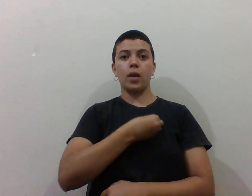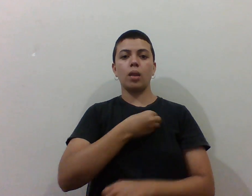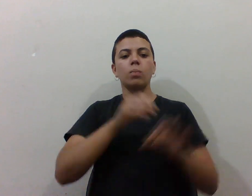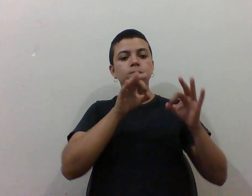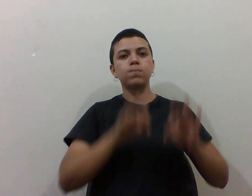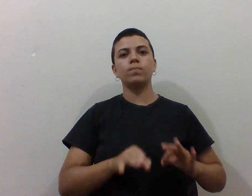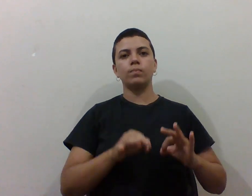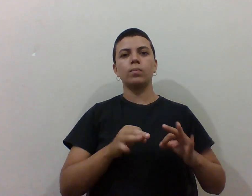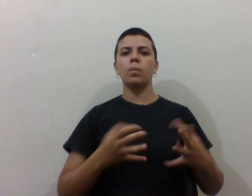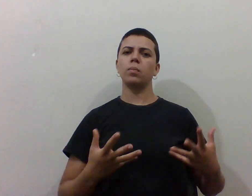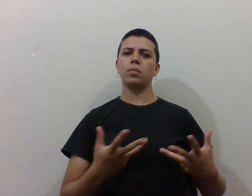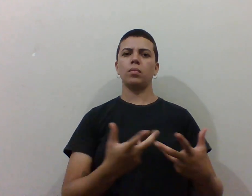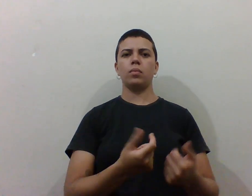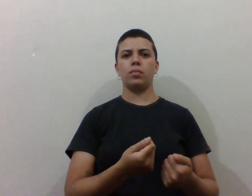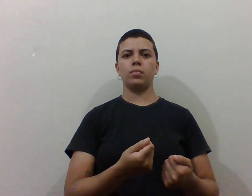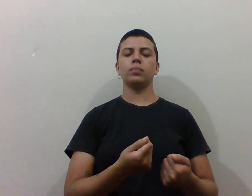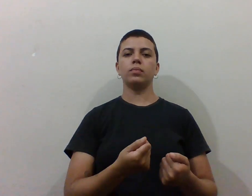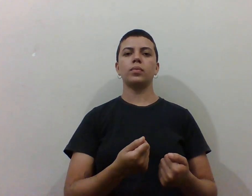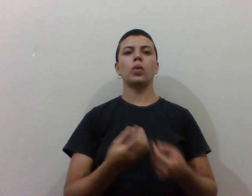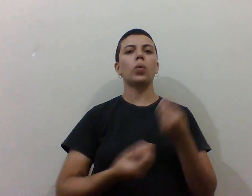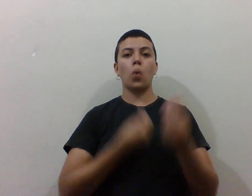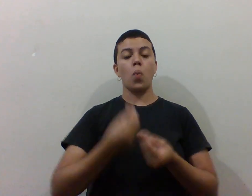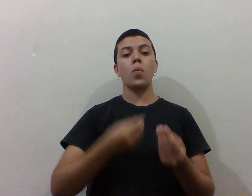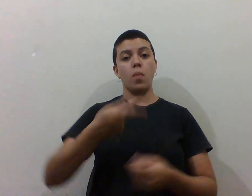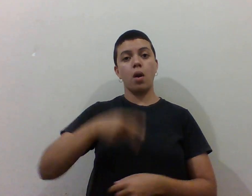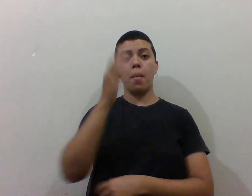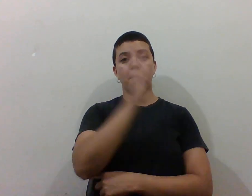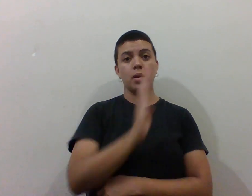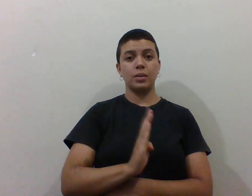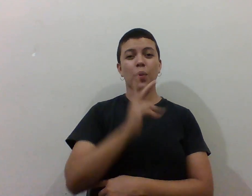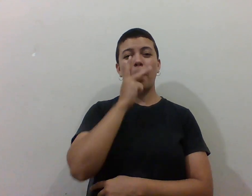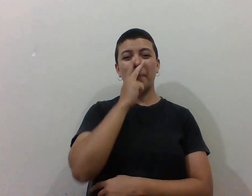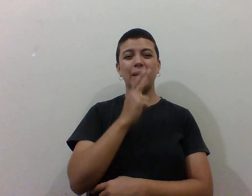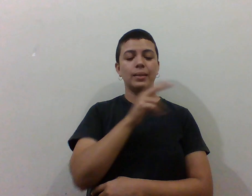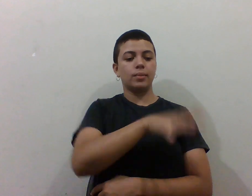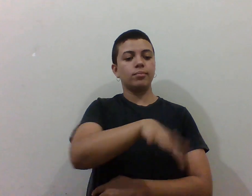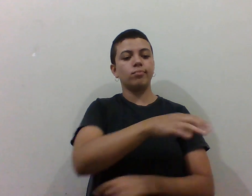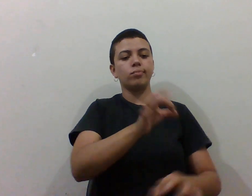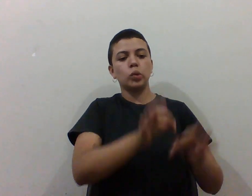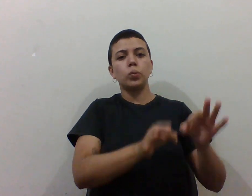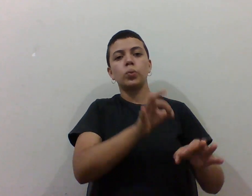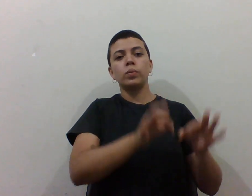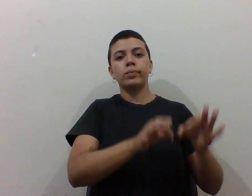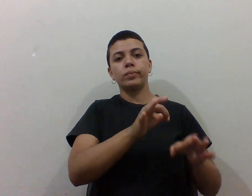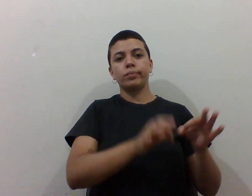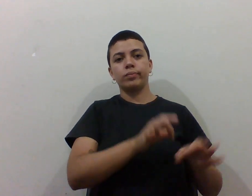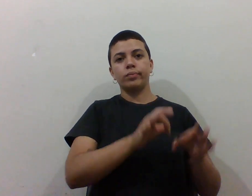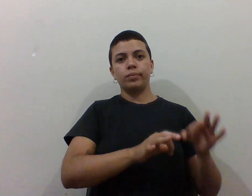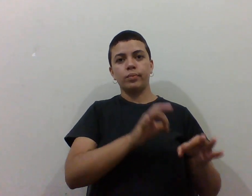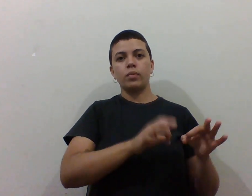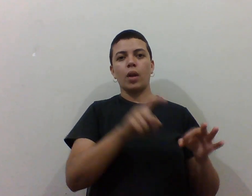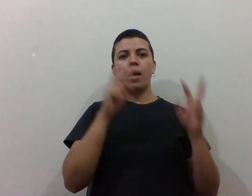direitos fundamentais. E no Brasil, o espaço jurídico especialmente destinado a reconhecer direitos